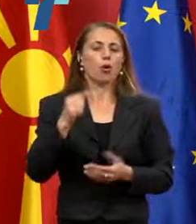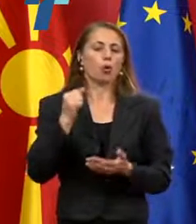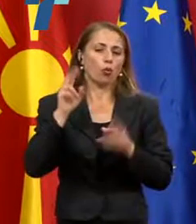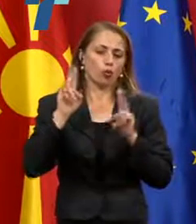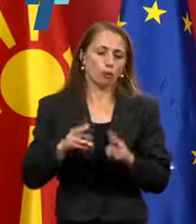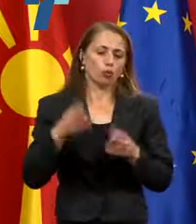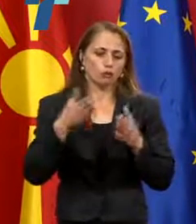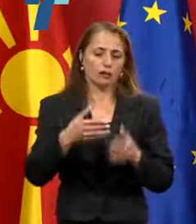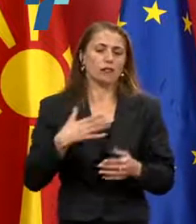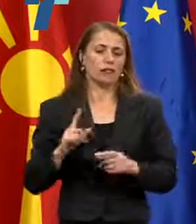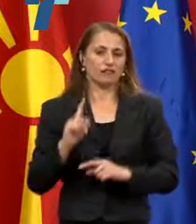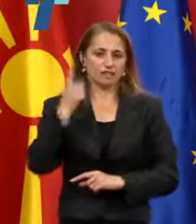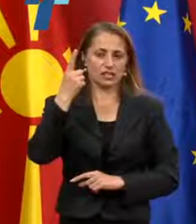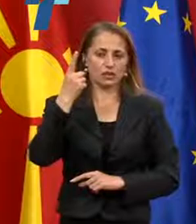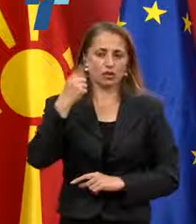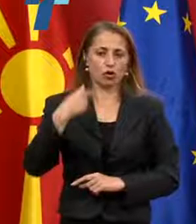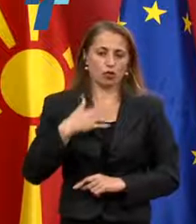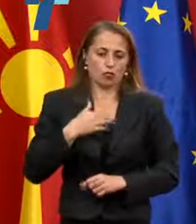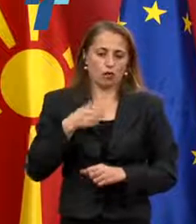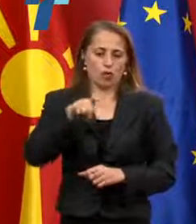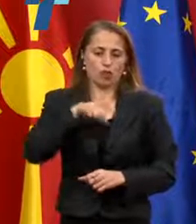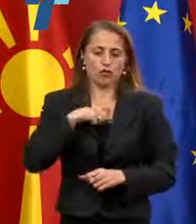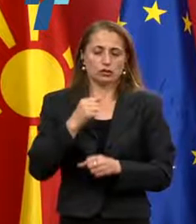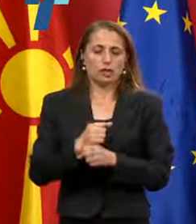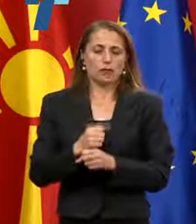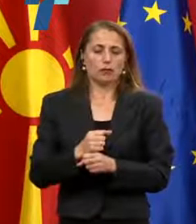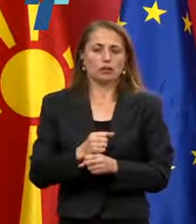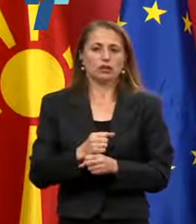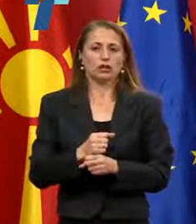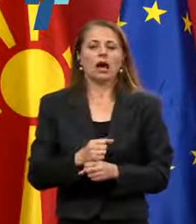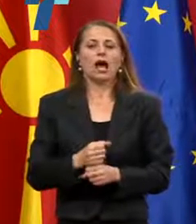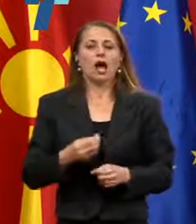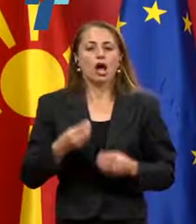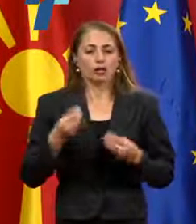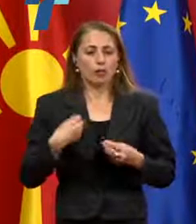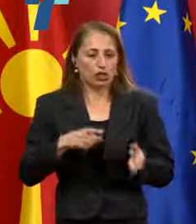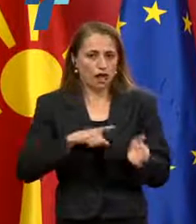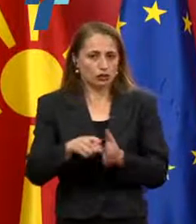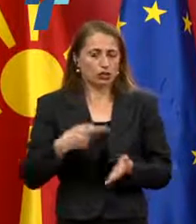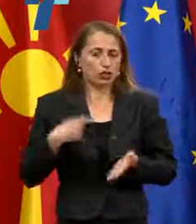имам висок учинок и спорака на резултати.